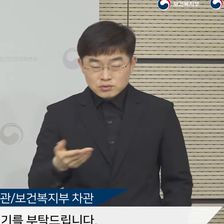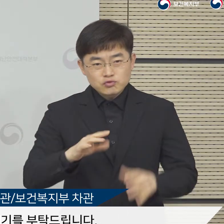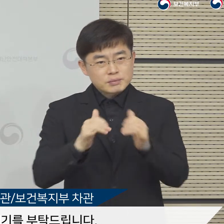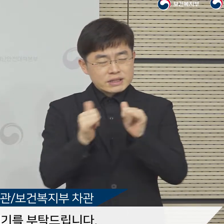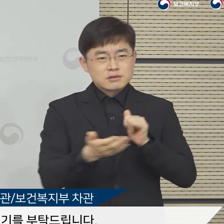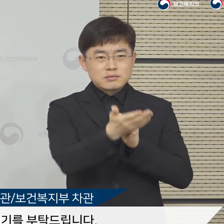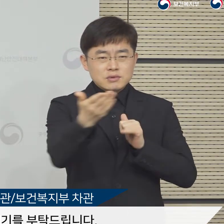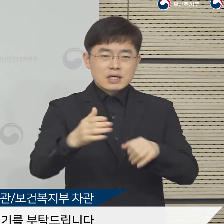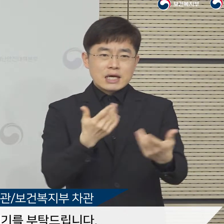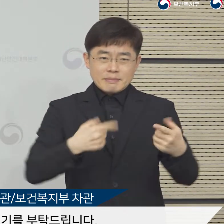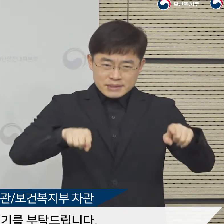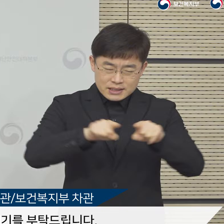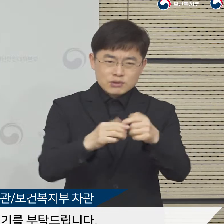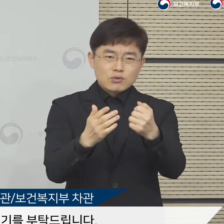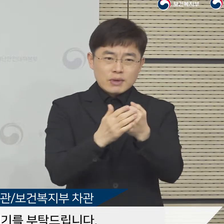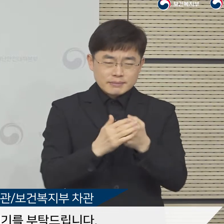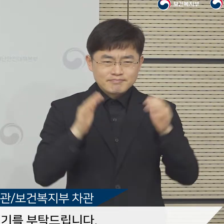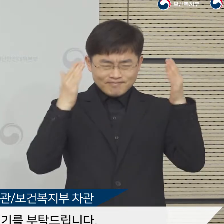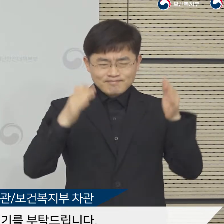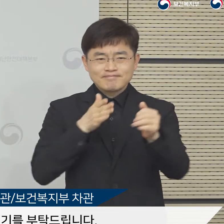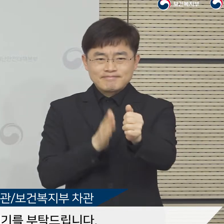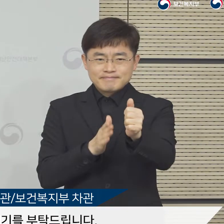성원하고 응원하여 주시기를 부탁드립니다.